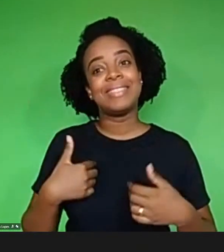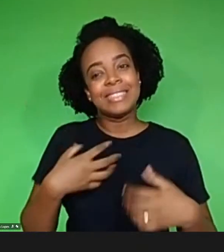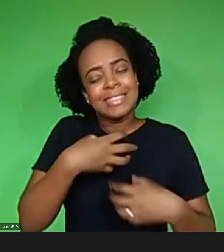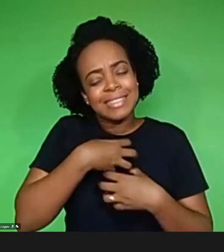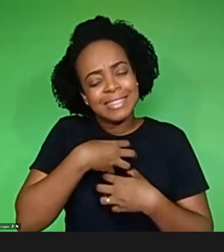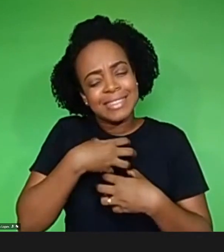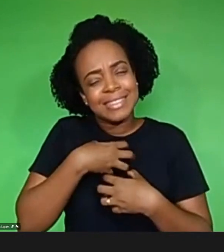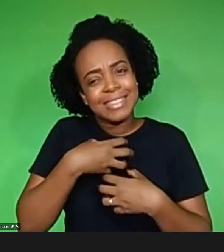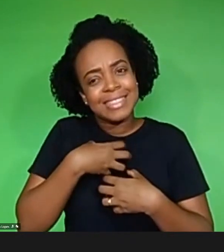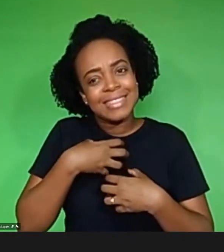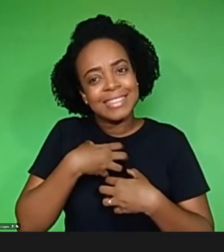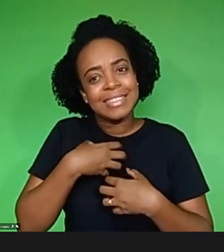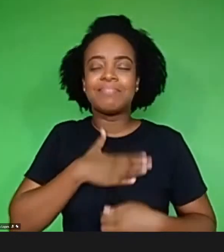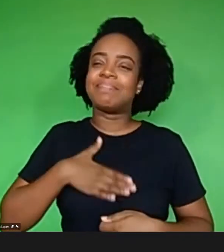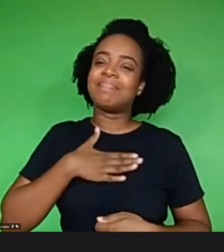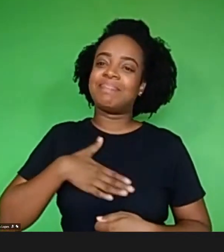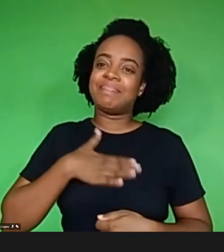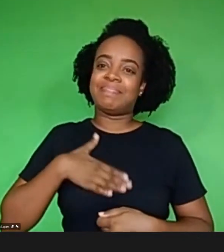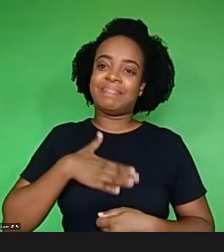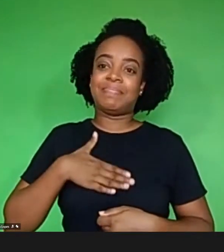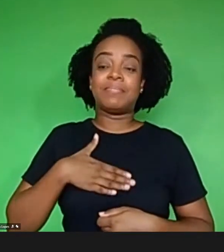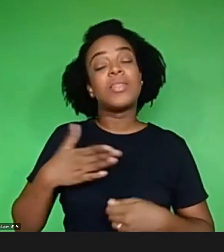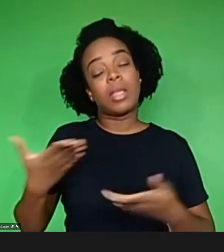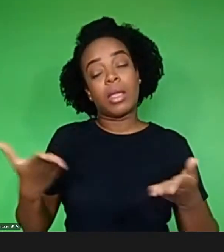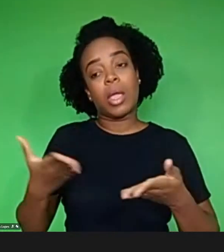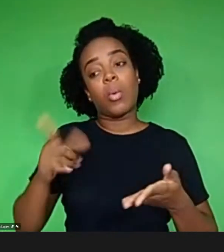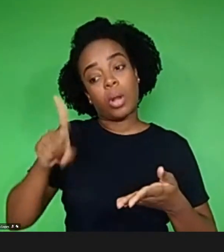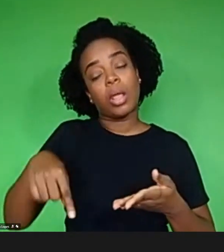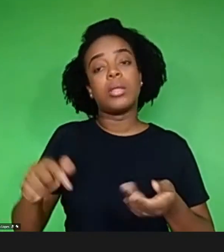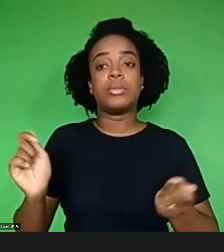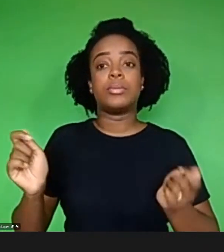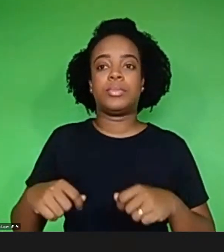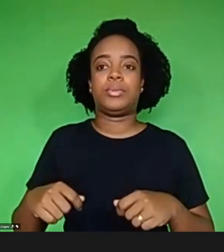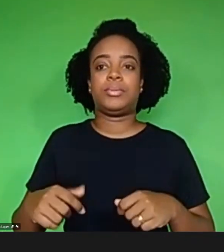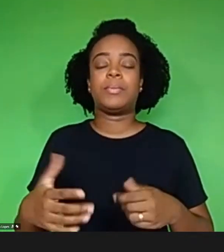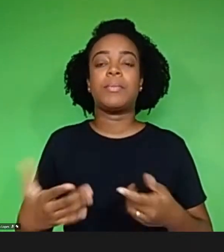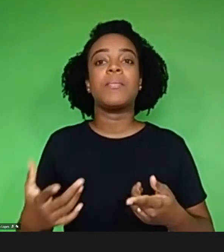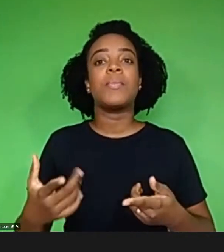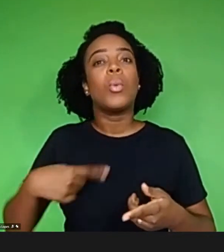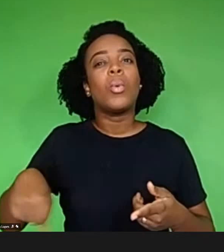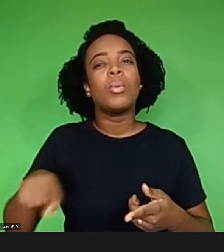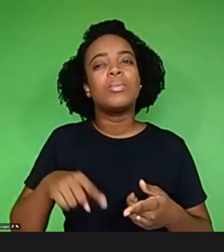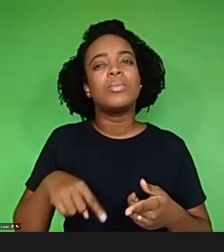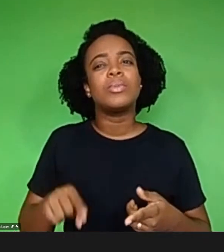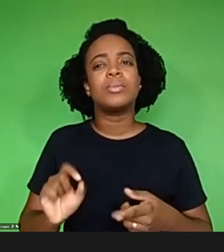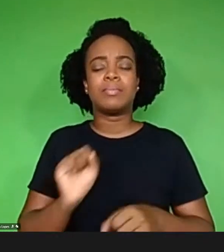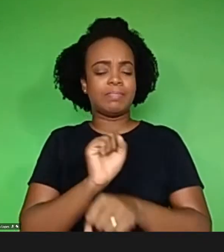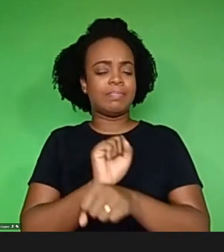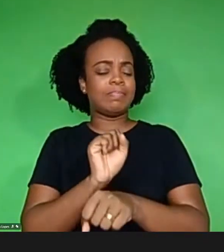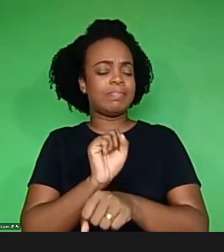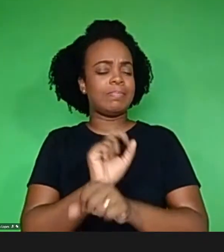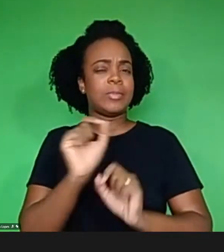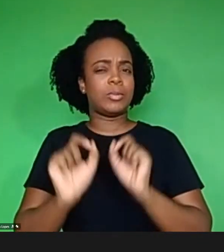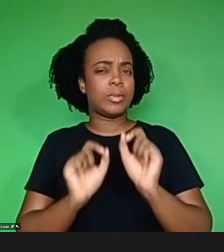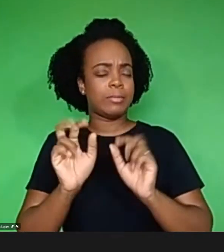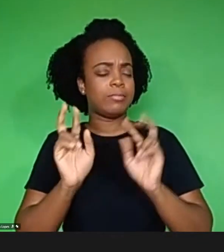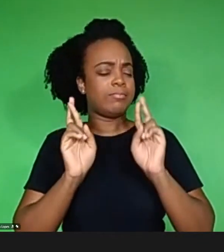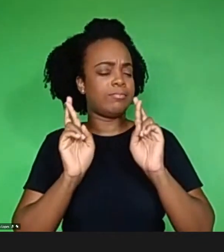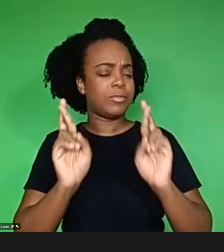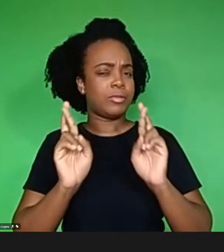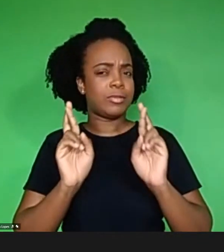possibilidades. Então, a gente espera que as nossas atividades, elas sejam, né, ela